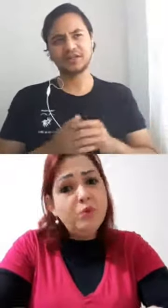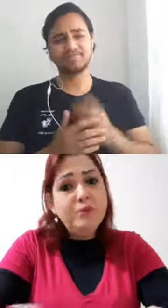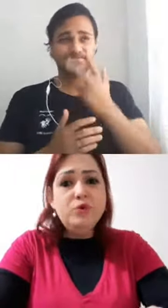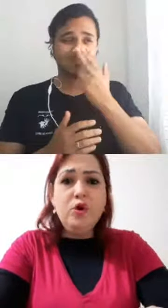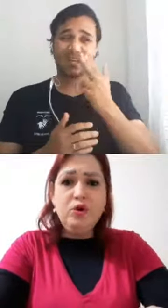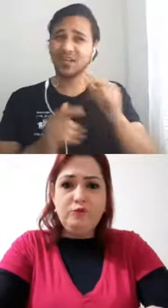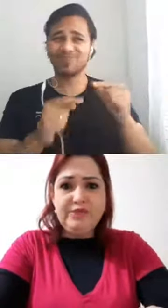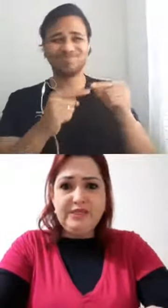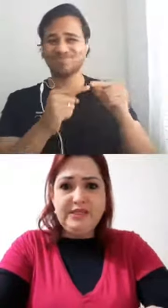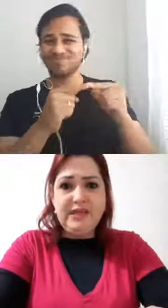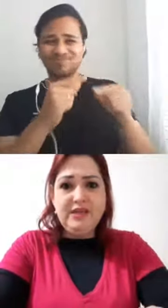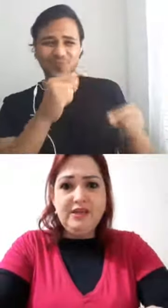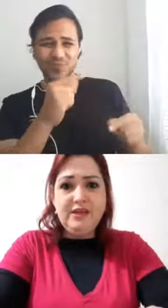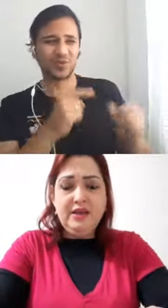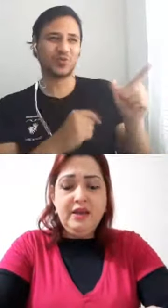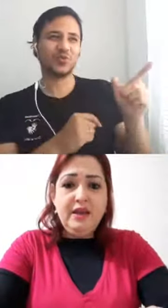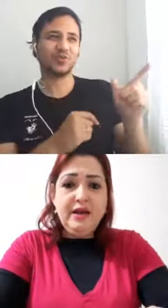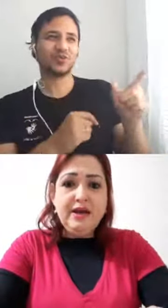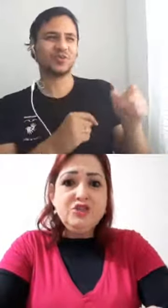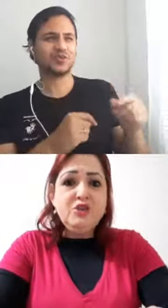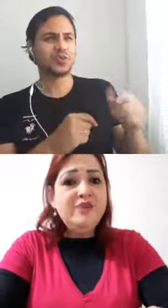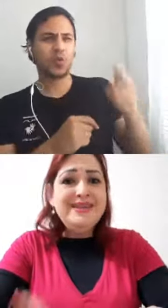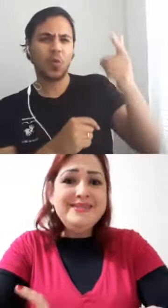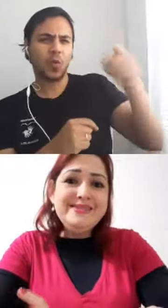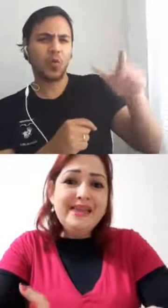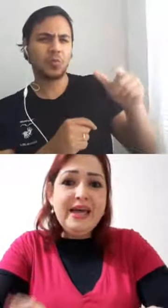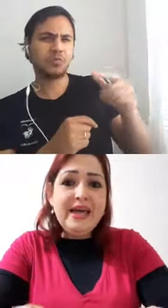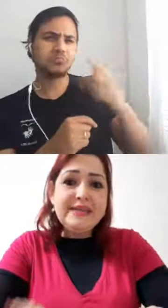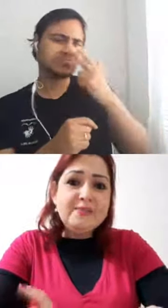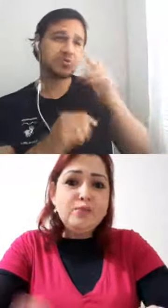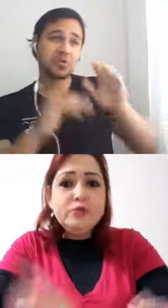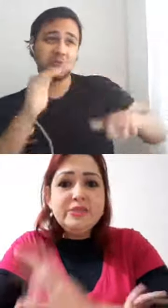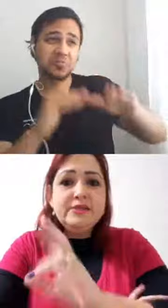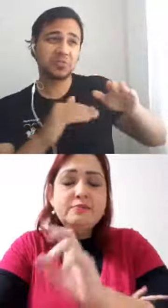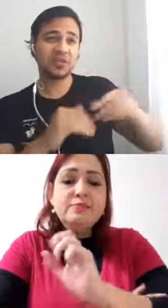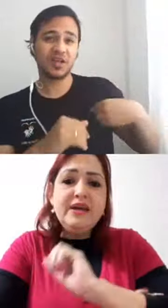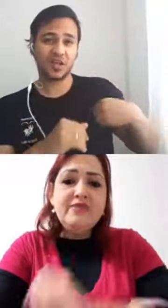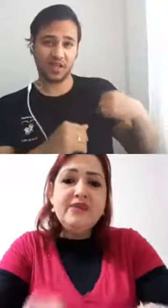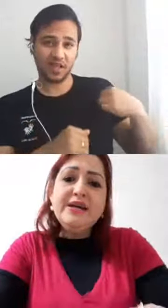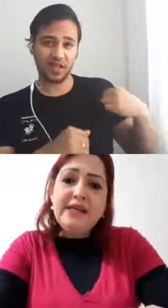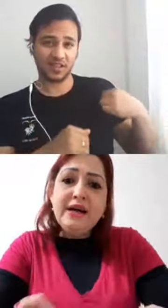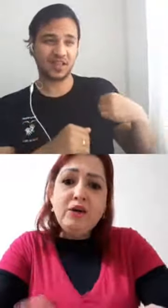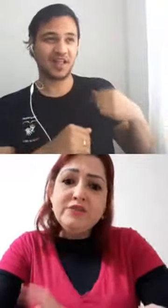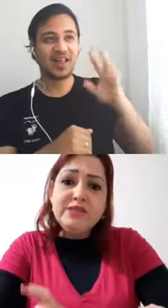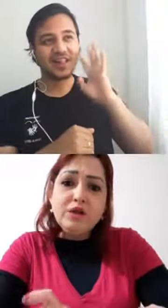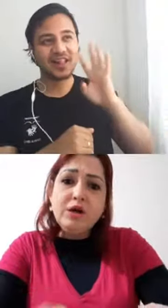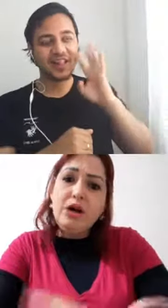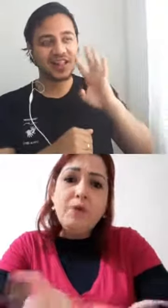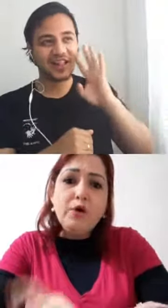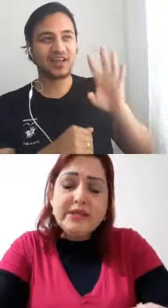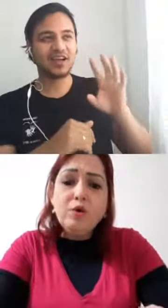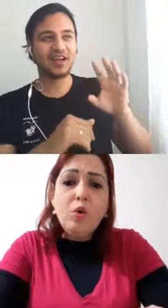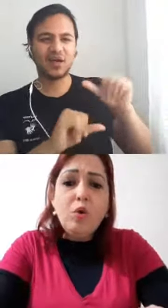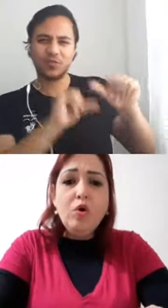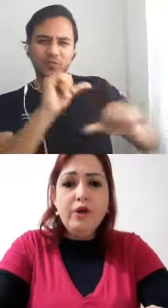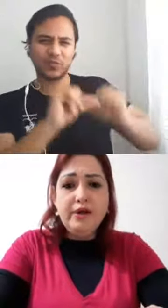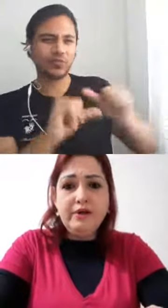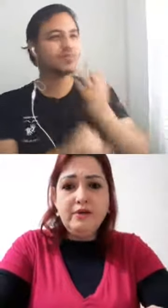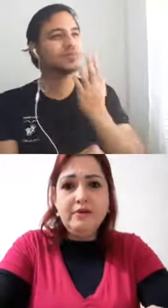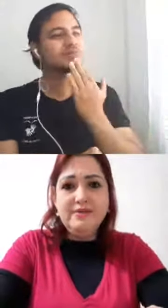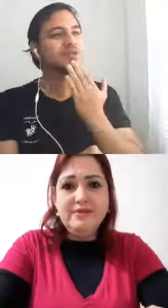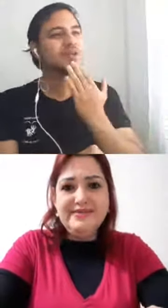não combinou com você. Acho que talvez, né, essa blusa ficaria legal você colocar uma outra